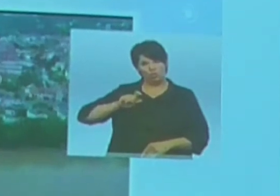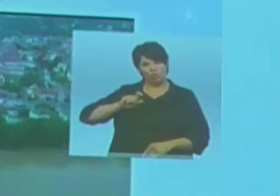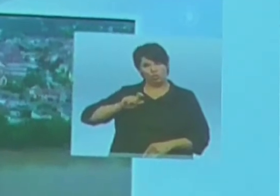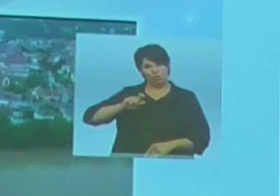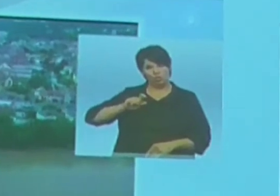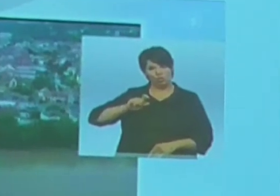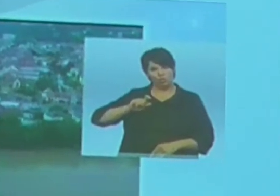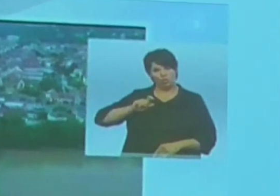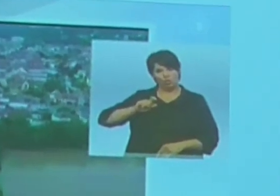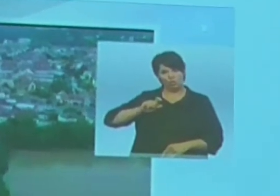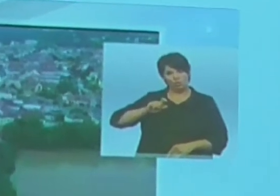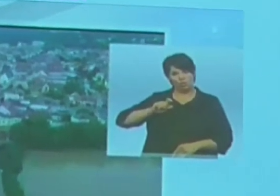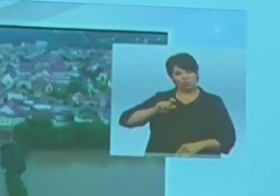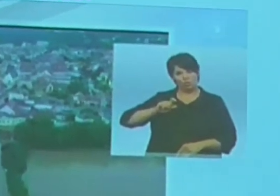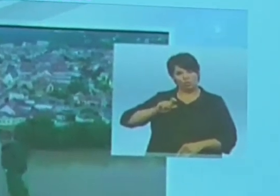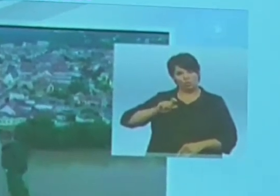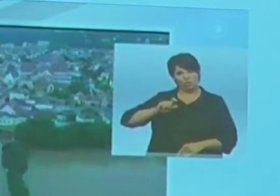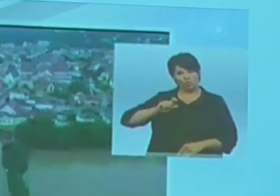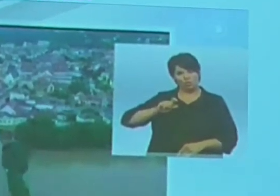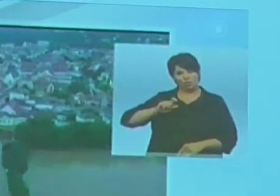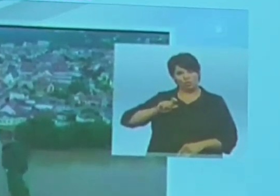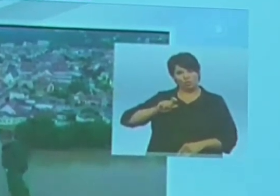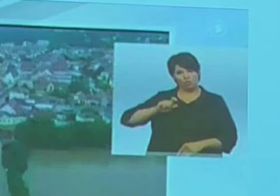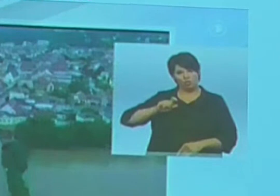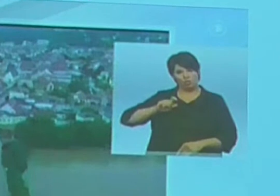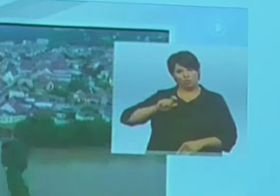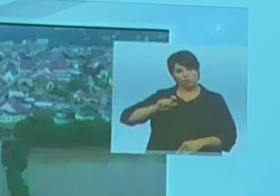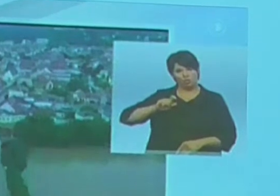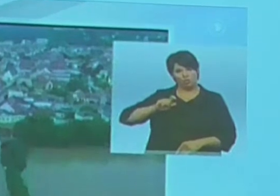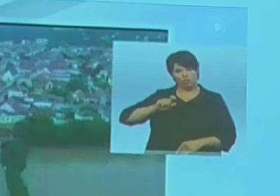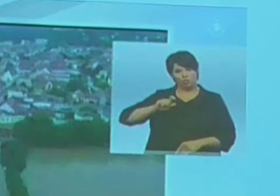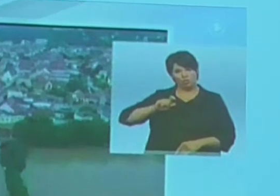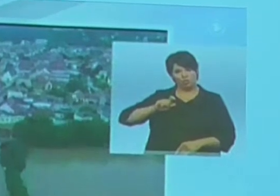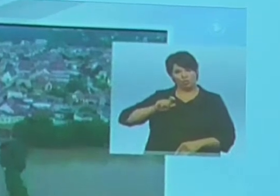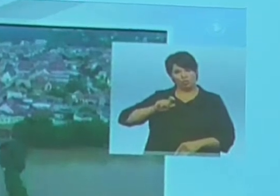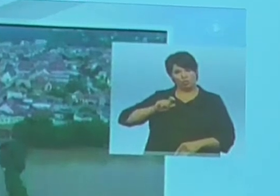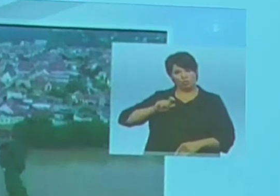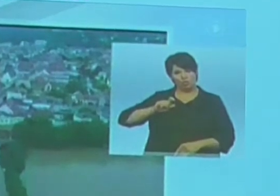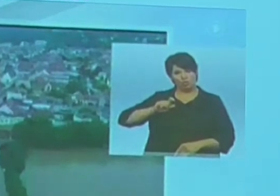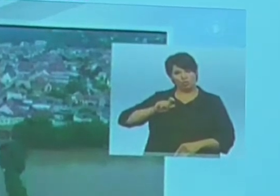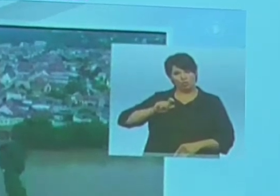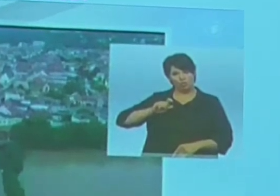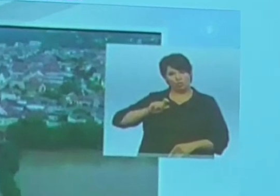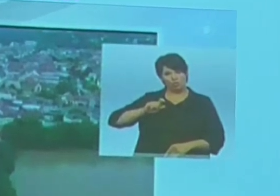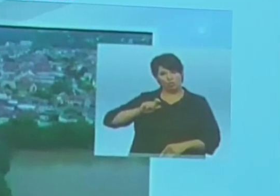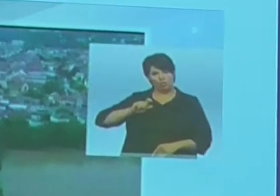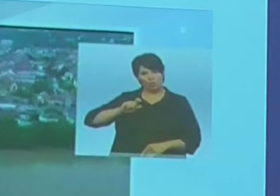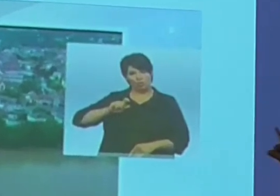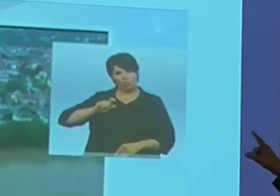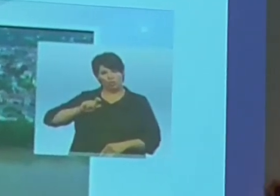so wichtig ist, dass eben auch Nachrichtensendungen in der Muttersprache stattfinden, warum Untertitel wichtig sind, aber auch das